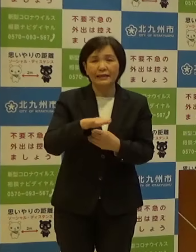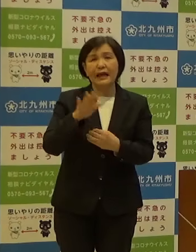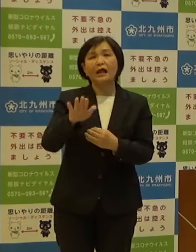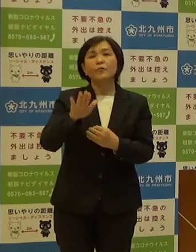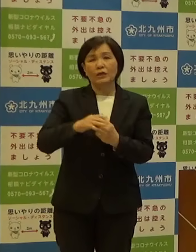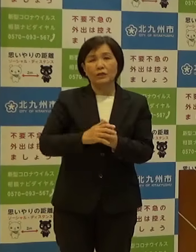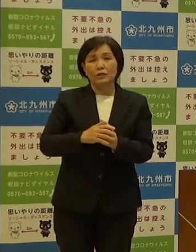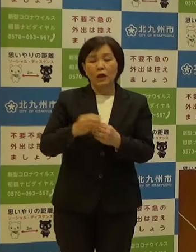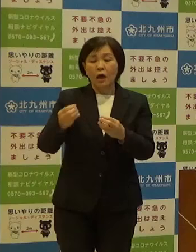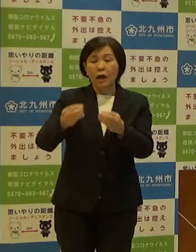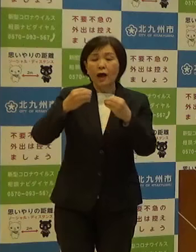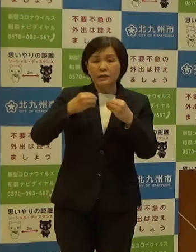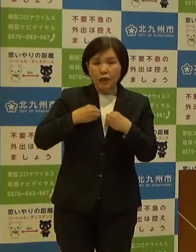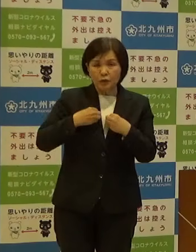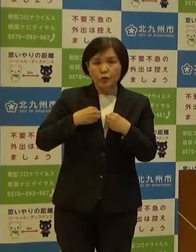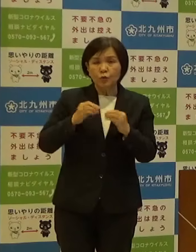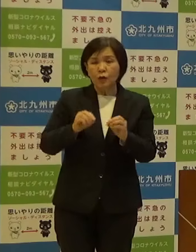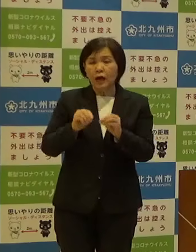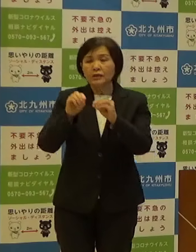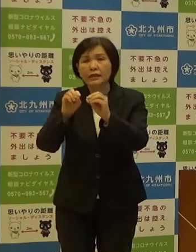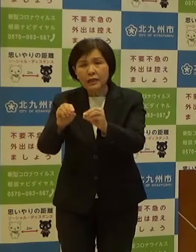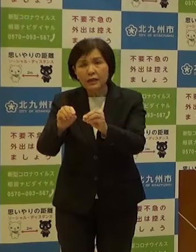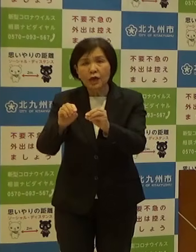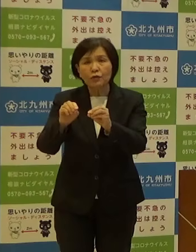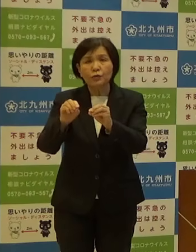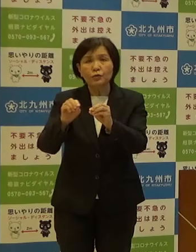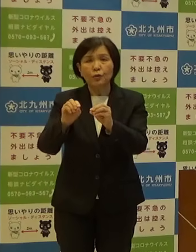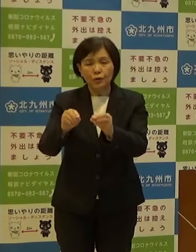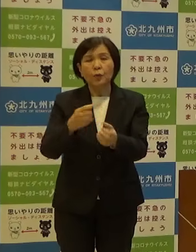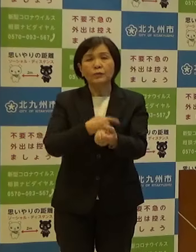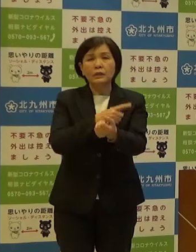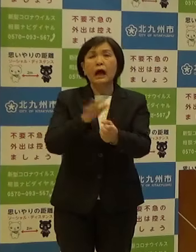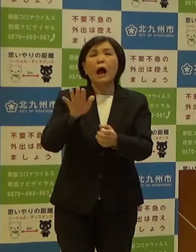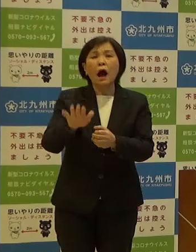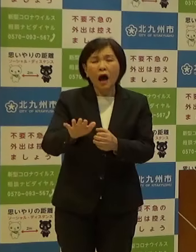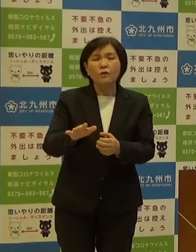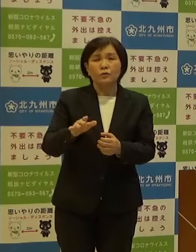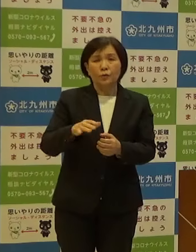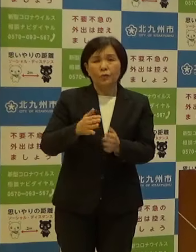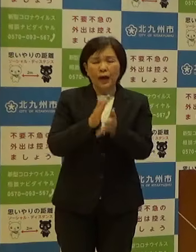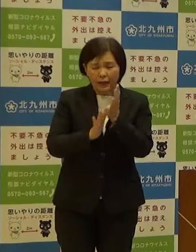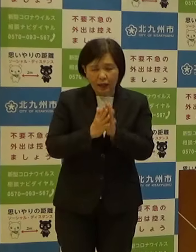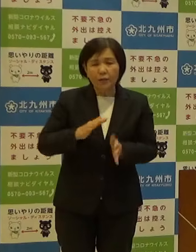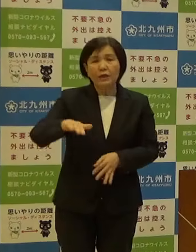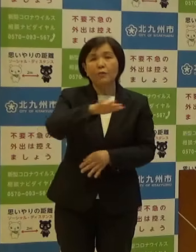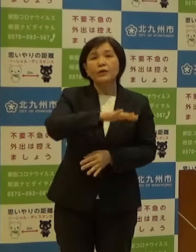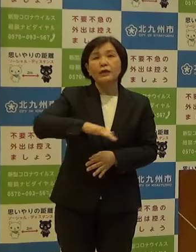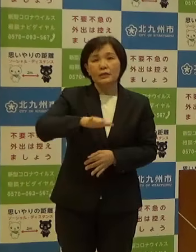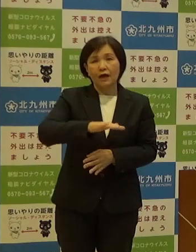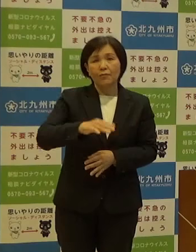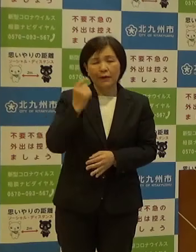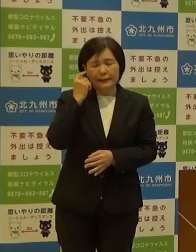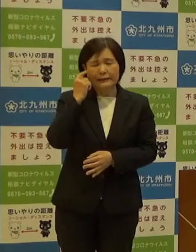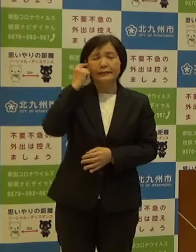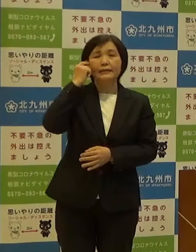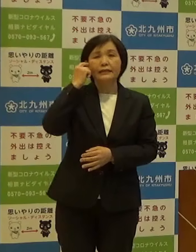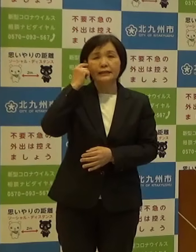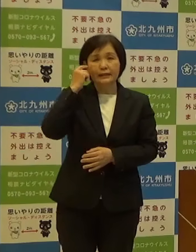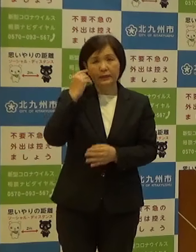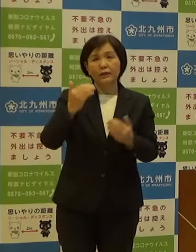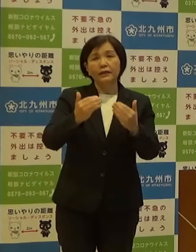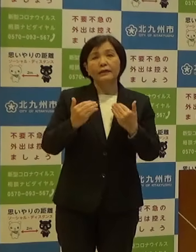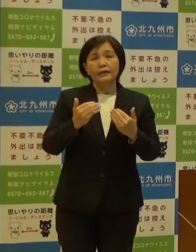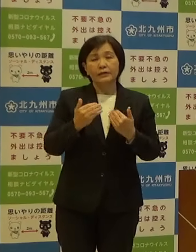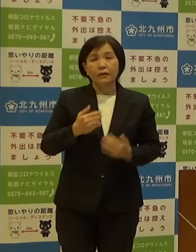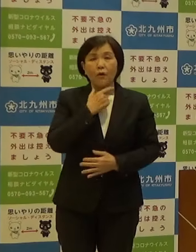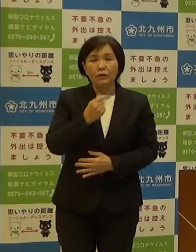にでも感染させるリスクがあるということを改めて私どもは、意識しなければいけないと思